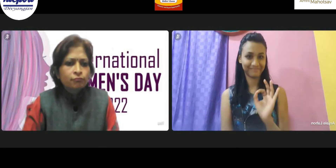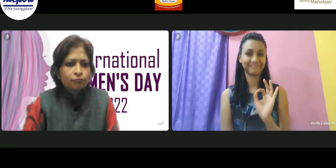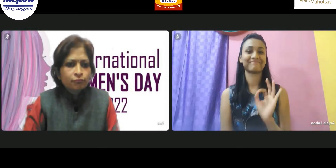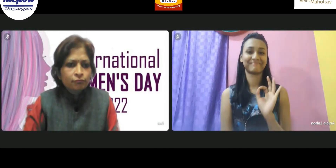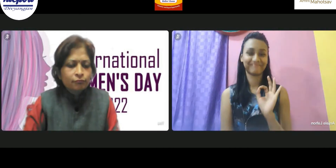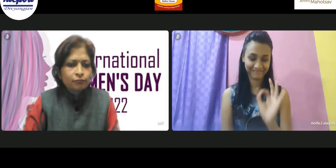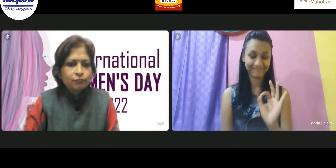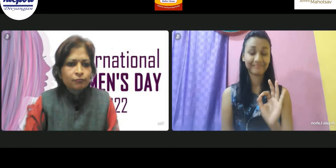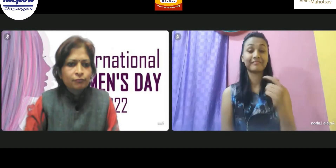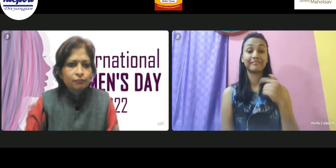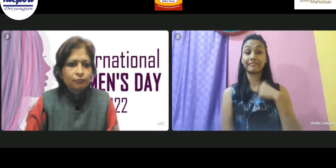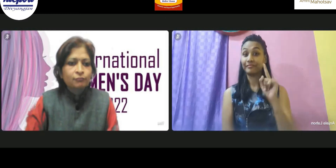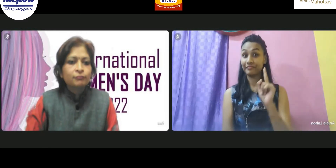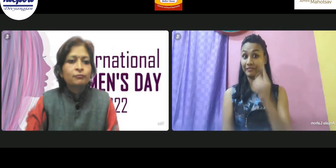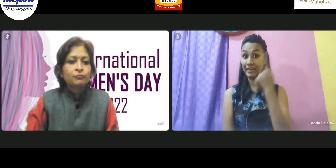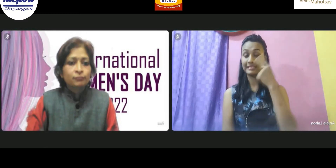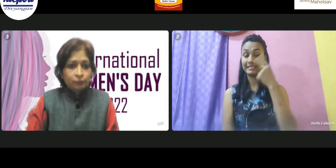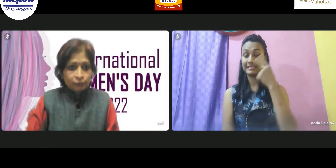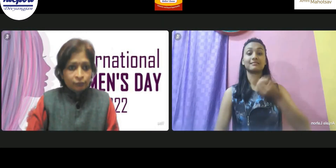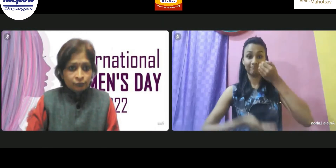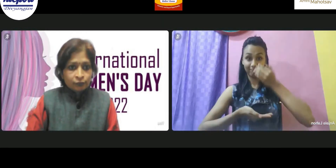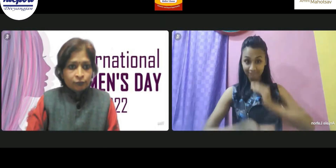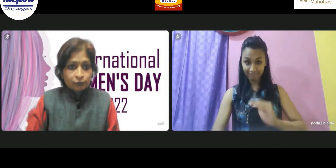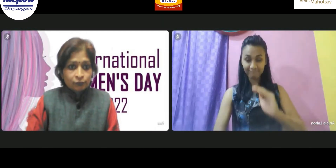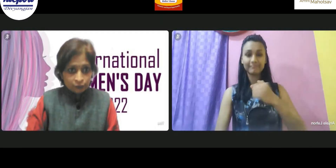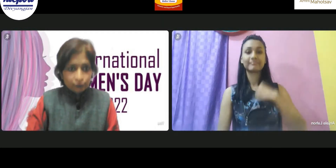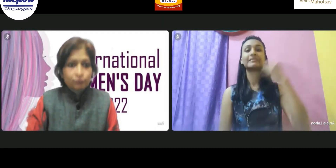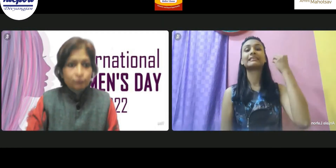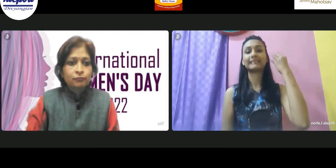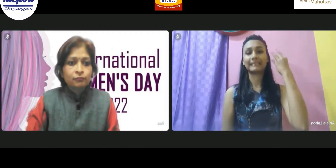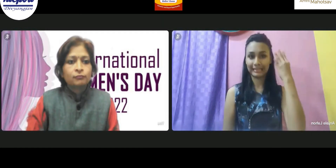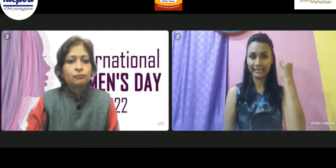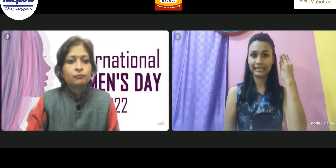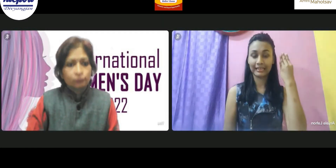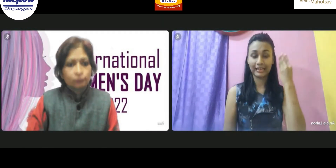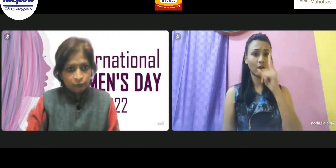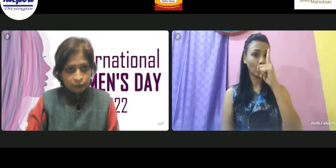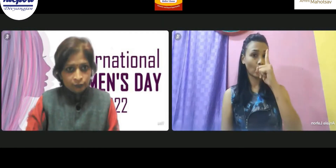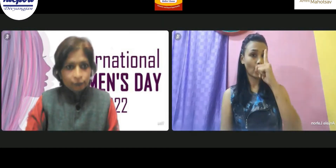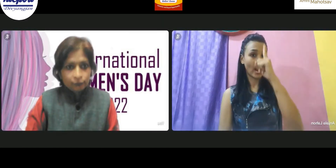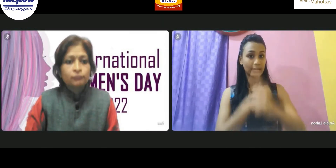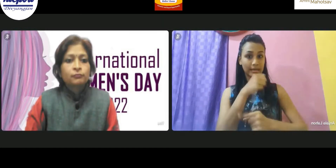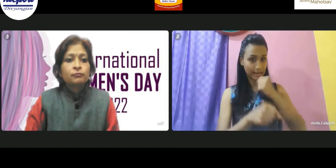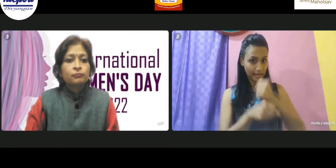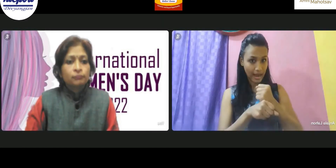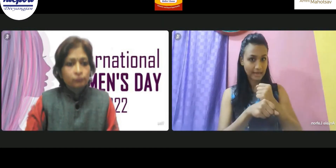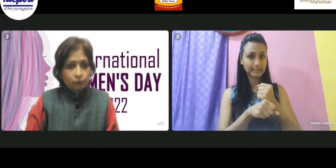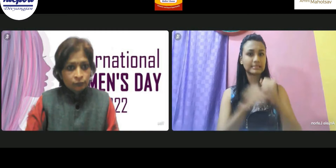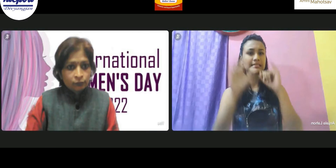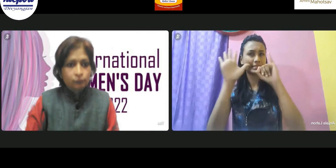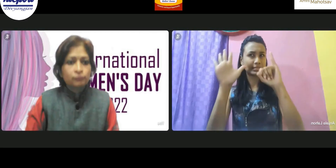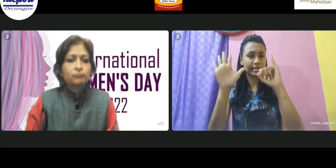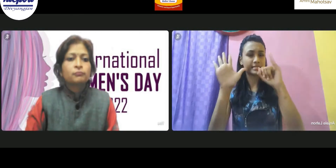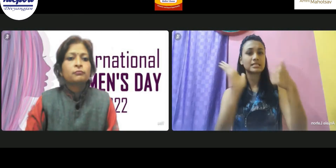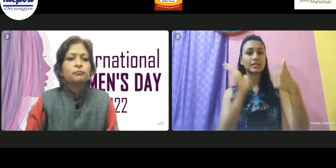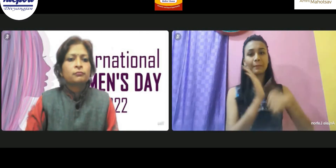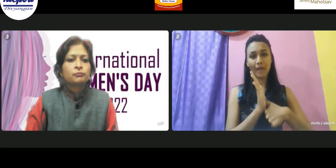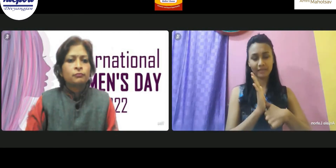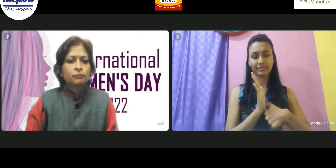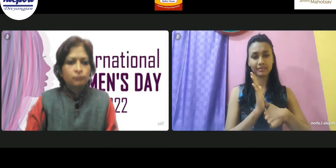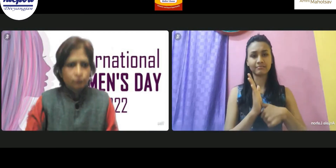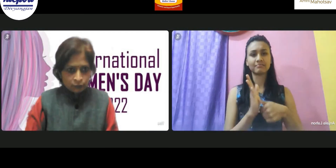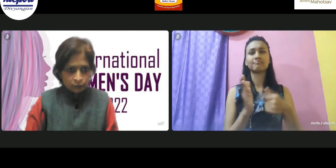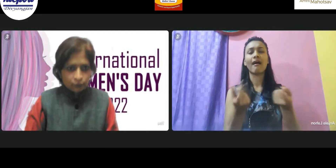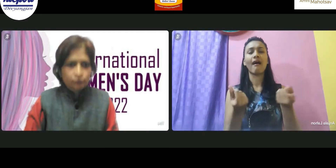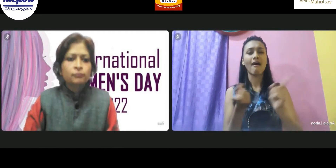बाधा हुई? हाँ, मैं जब पैदा हुई थी तब मैं सुन सकती थी, लेकिन